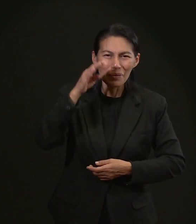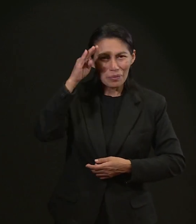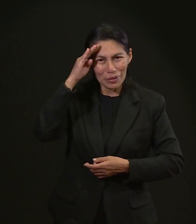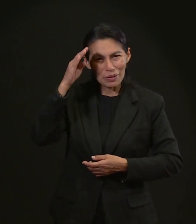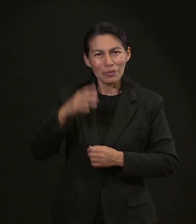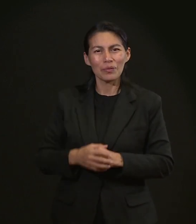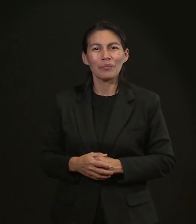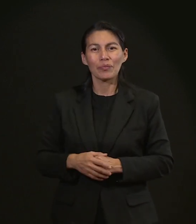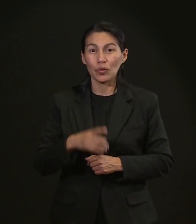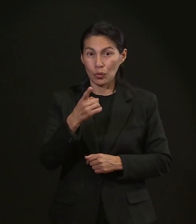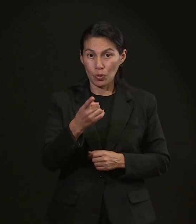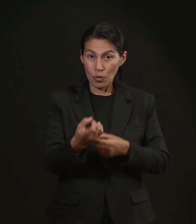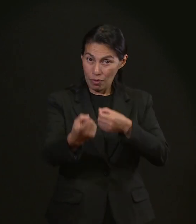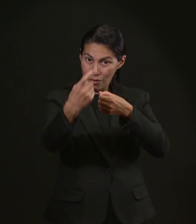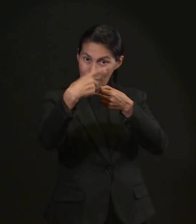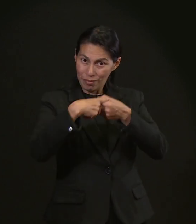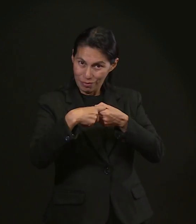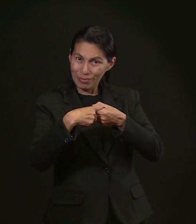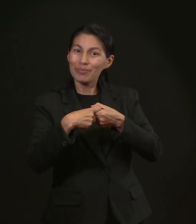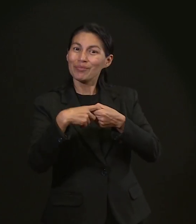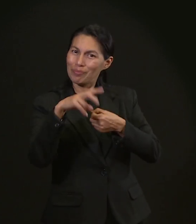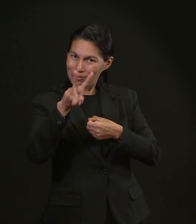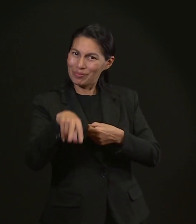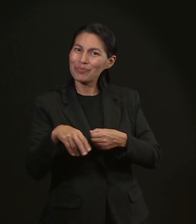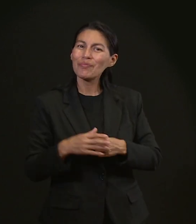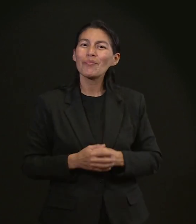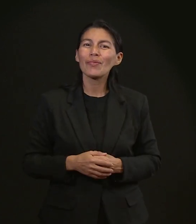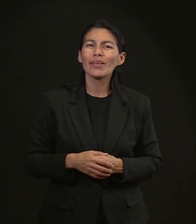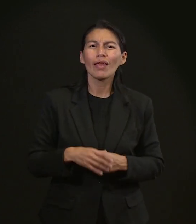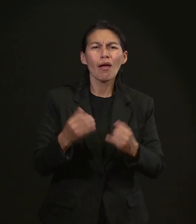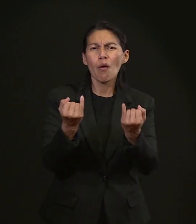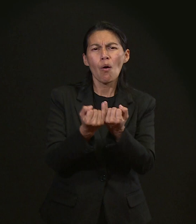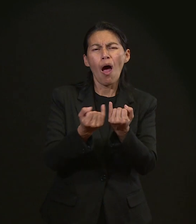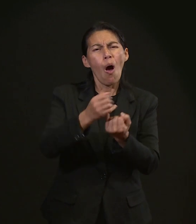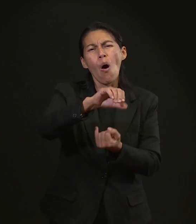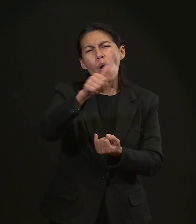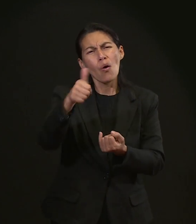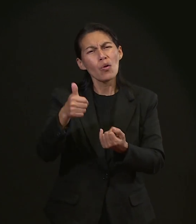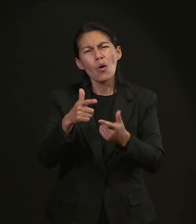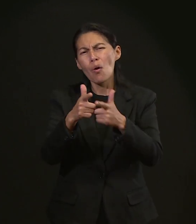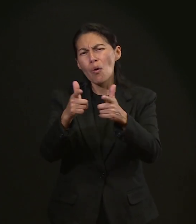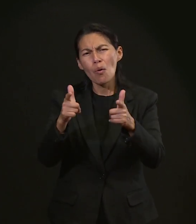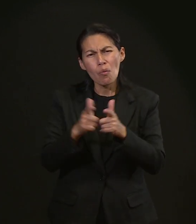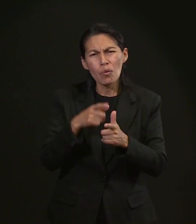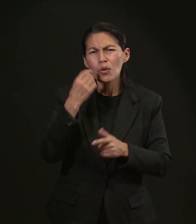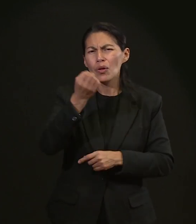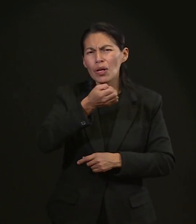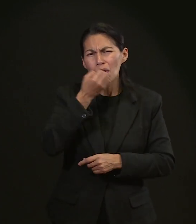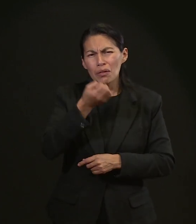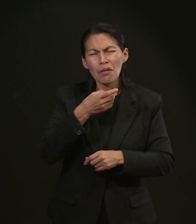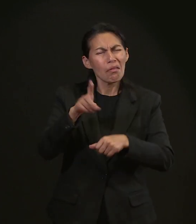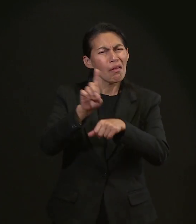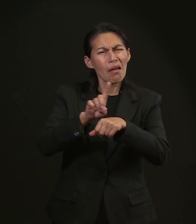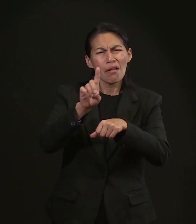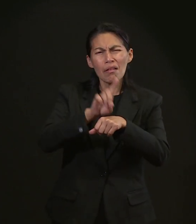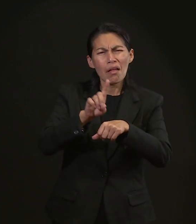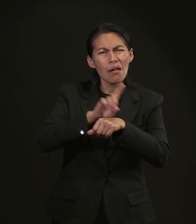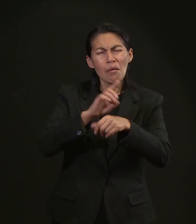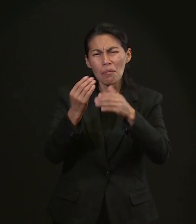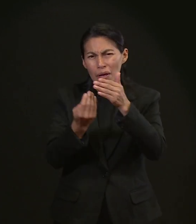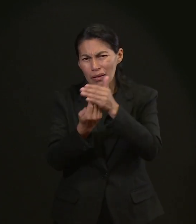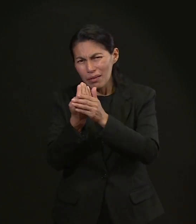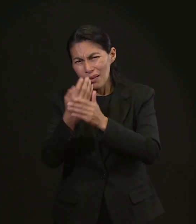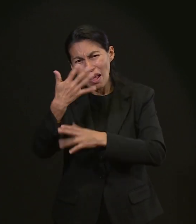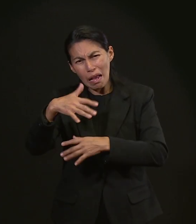grupo busca un grupo de oración y practica la oración privada 15 minutos en la